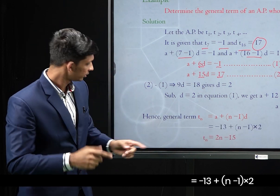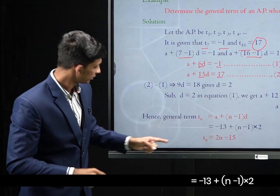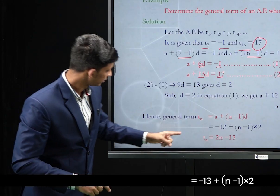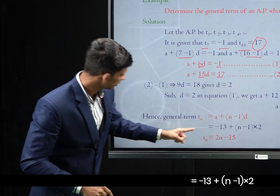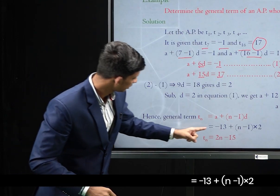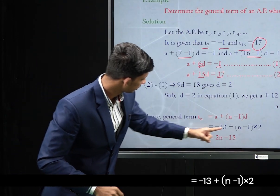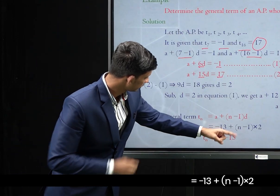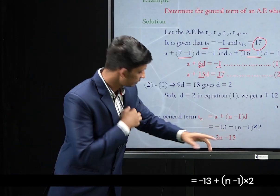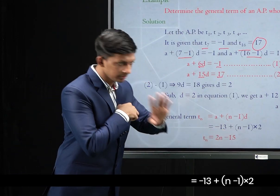பெருக்கல் 2